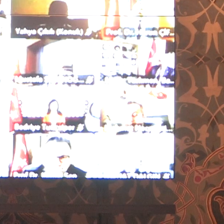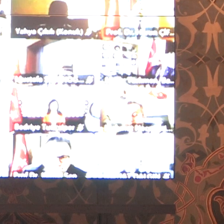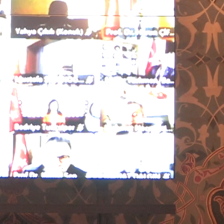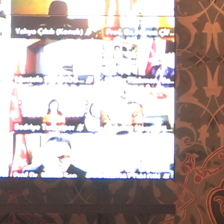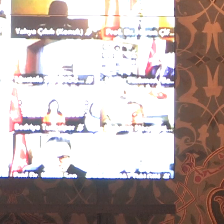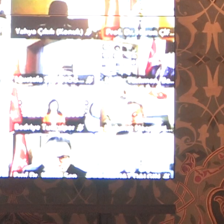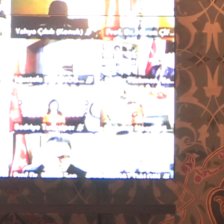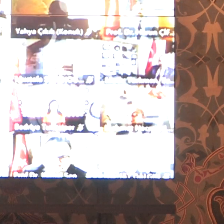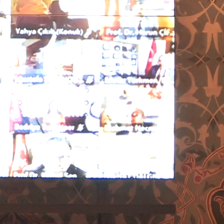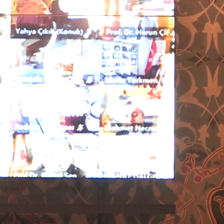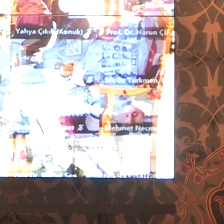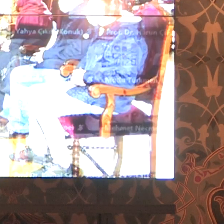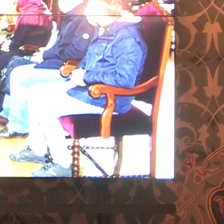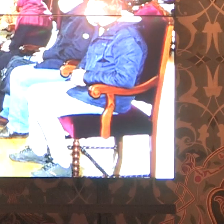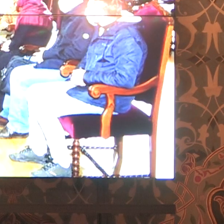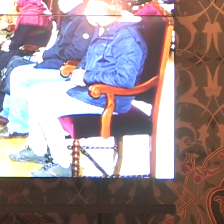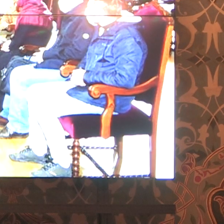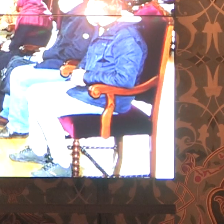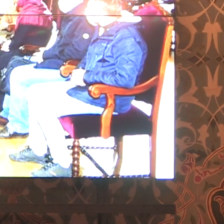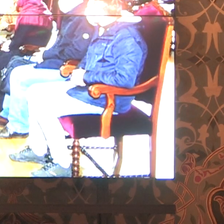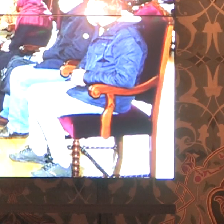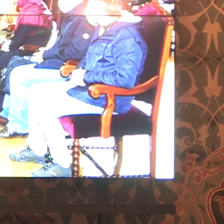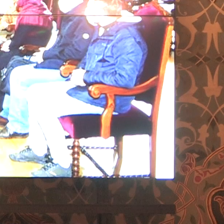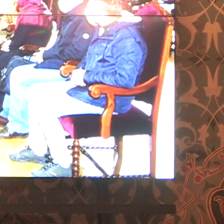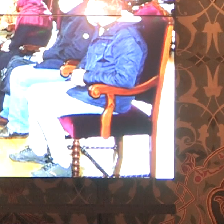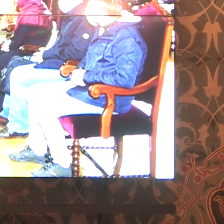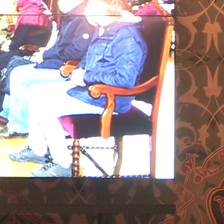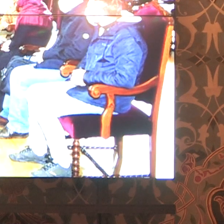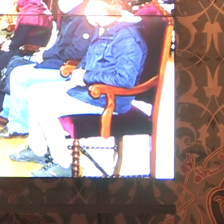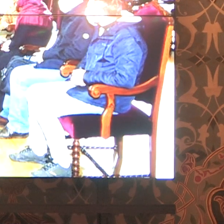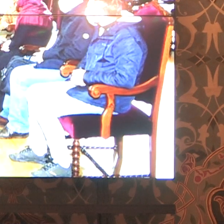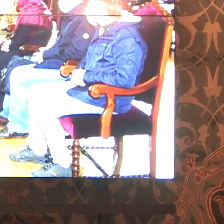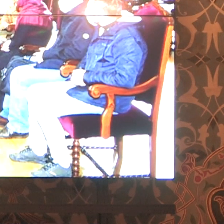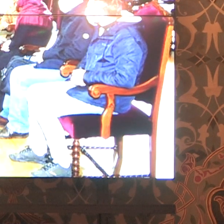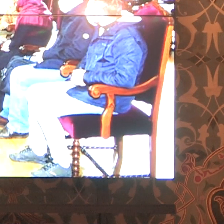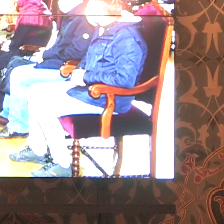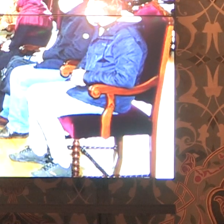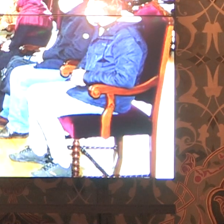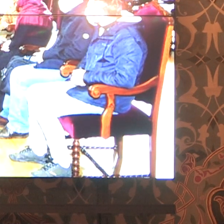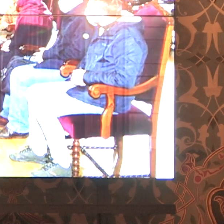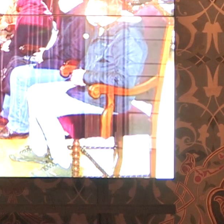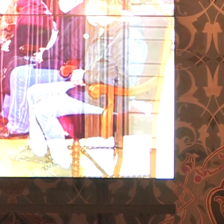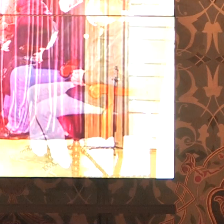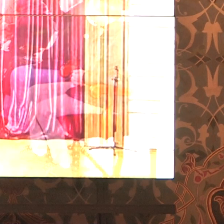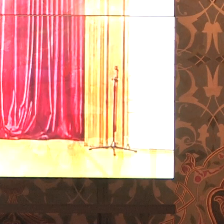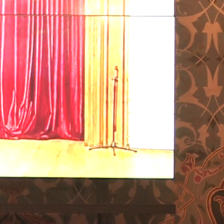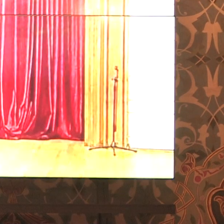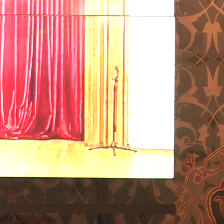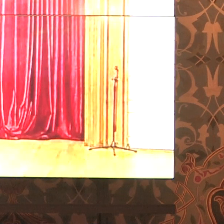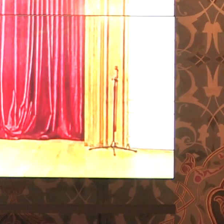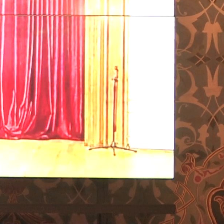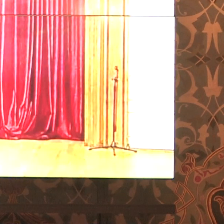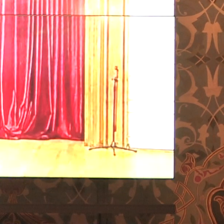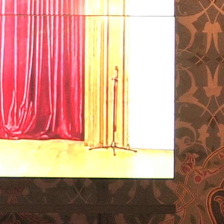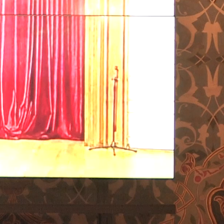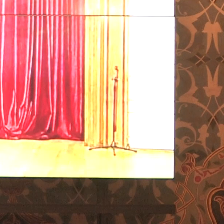bayrak ödüllerinin ekran görüntüsü. Rektör Mahmutak ve sahibin ve en uygar çalışanları rektör odasında oturuyor.